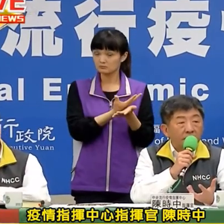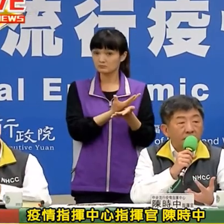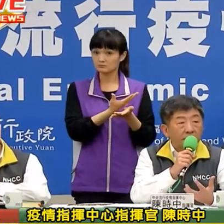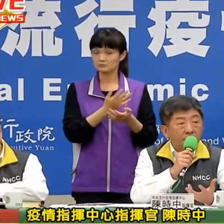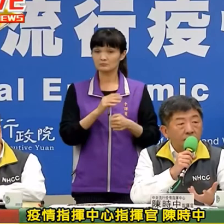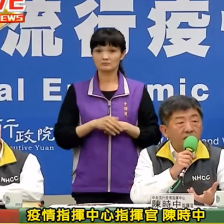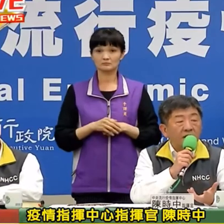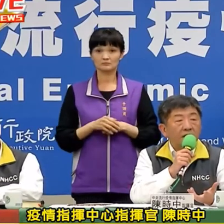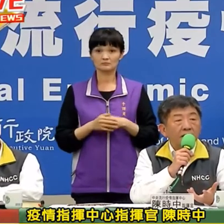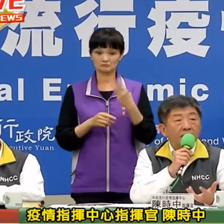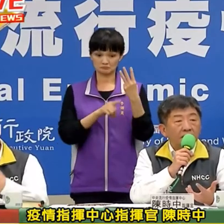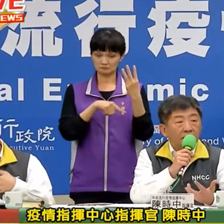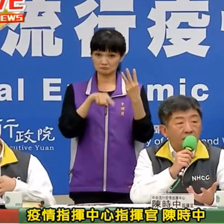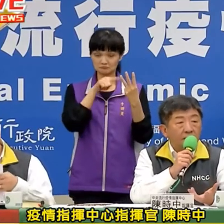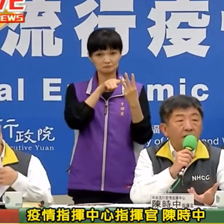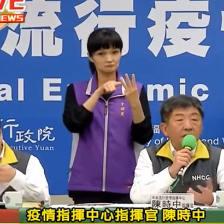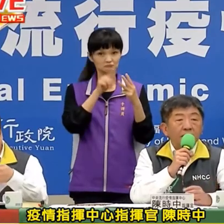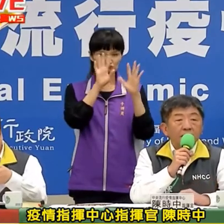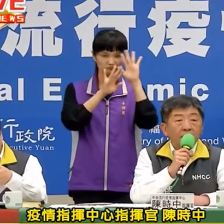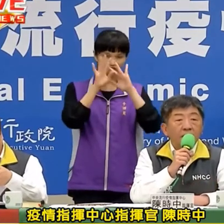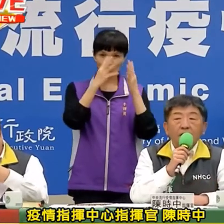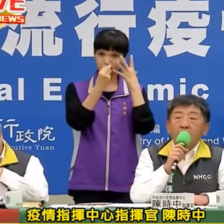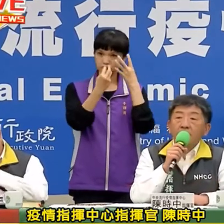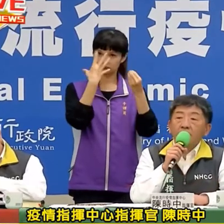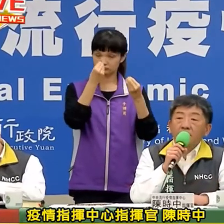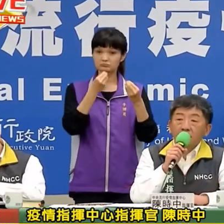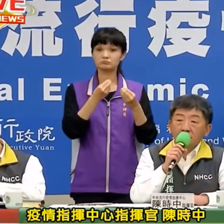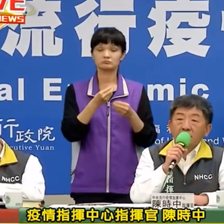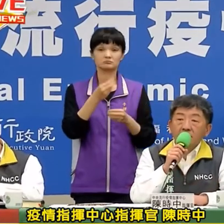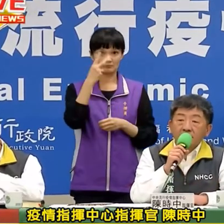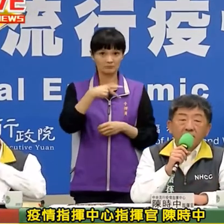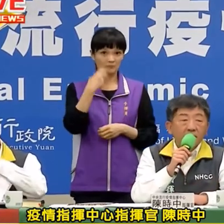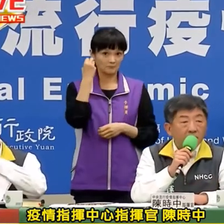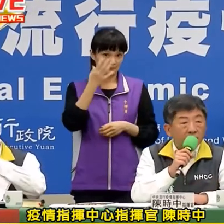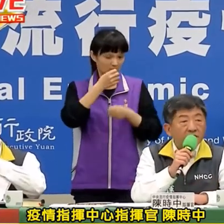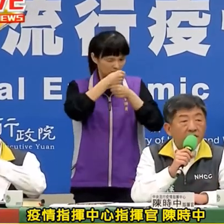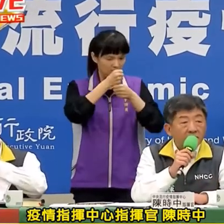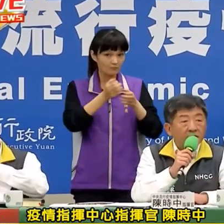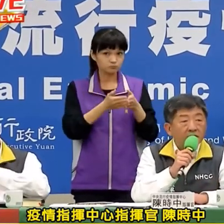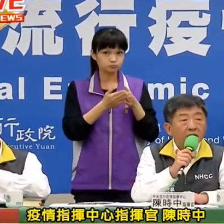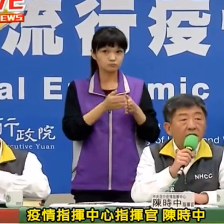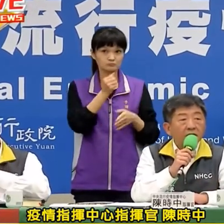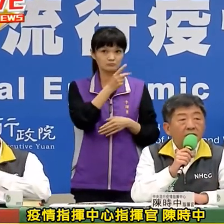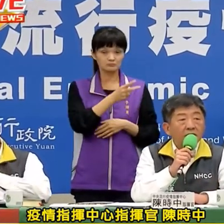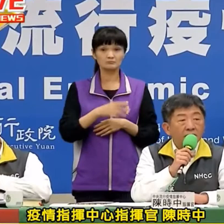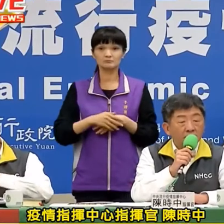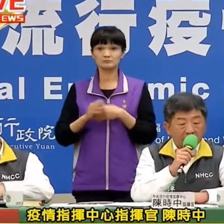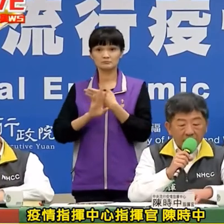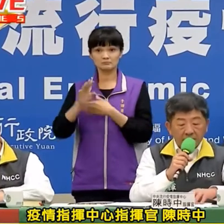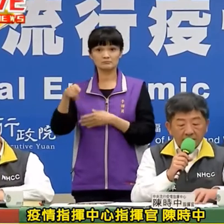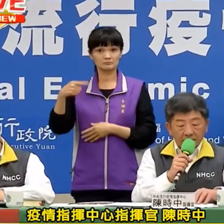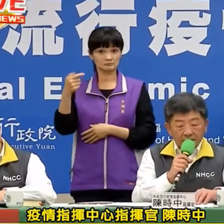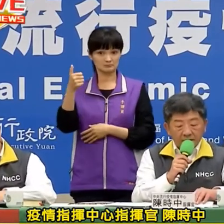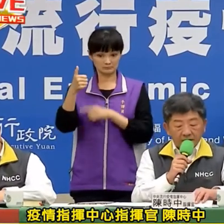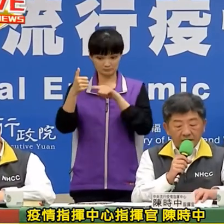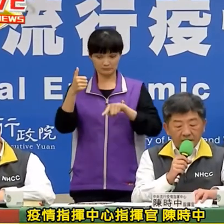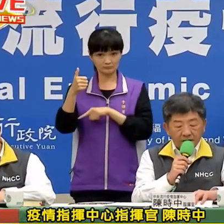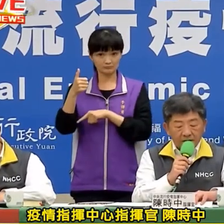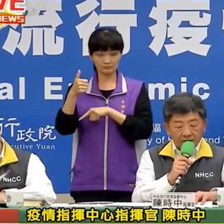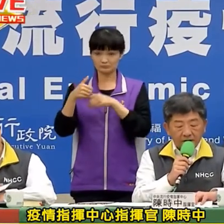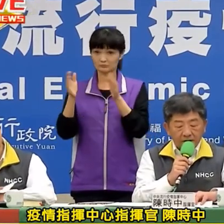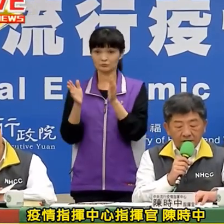3个检体重采再重验，那另外150个检体都是阴性。好，那我们就看